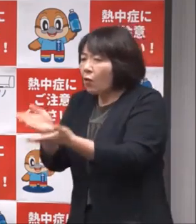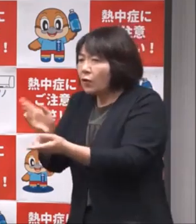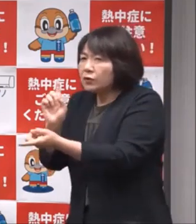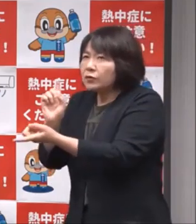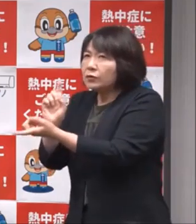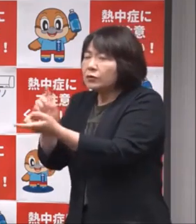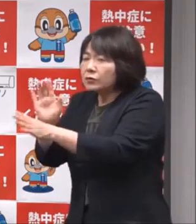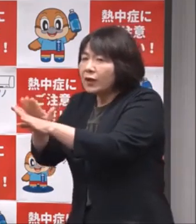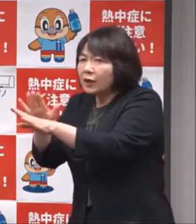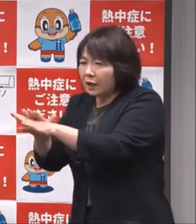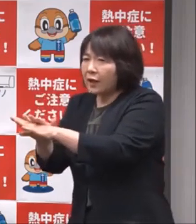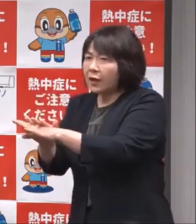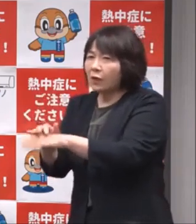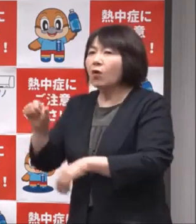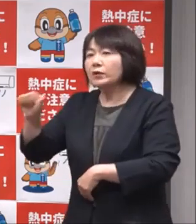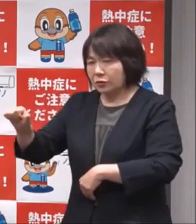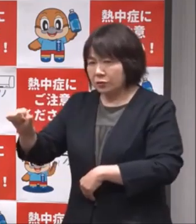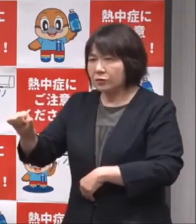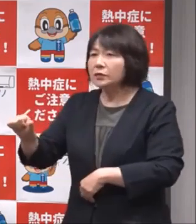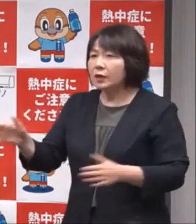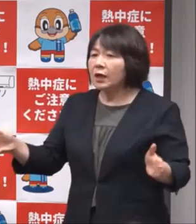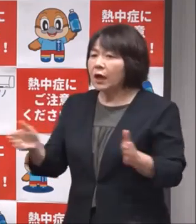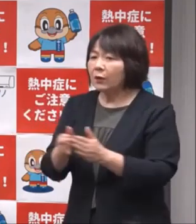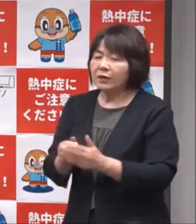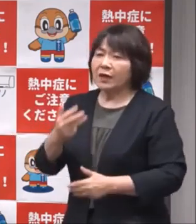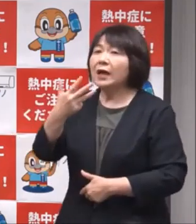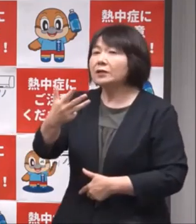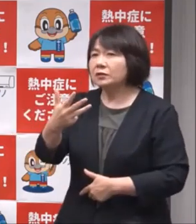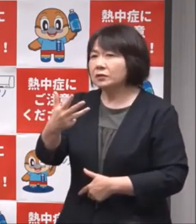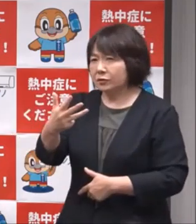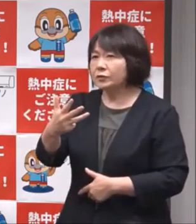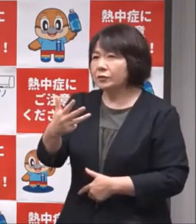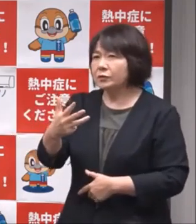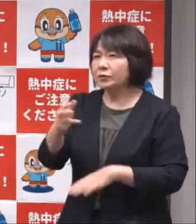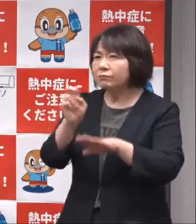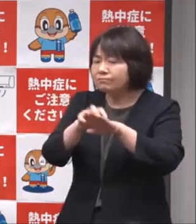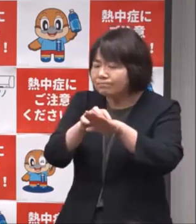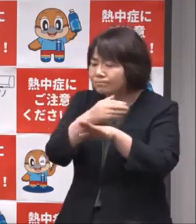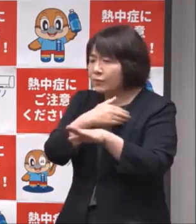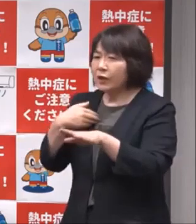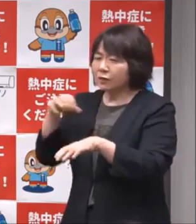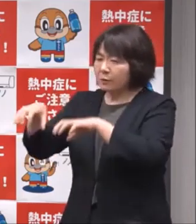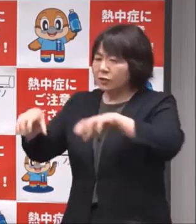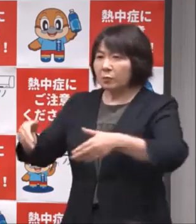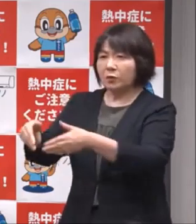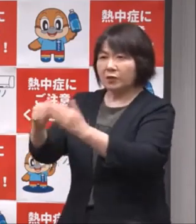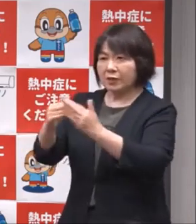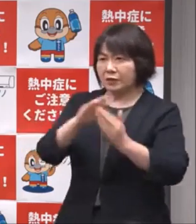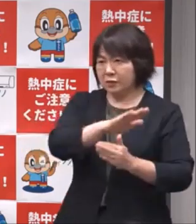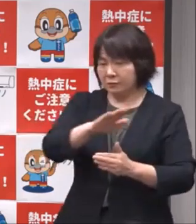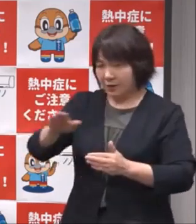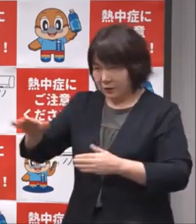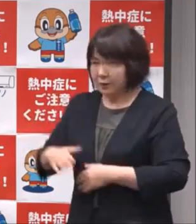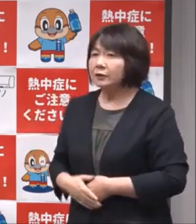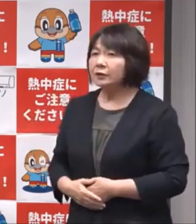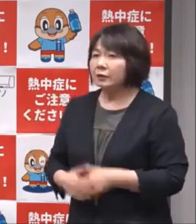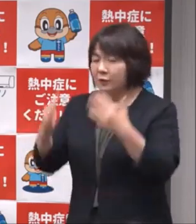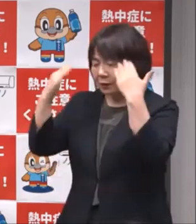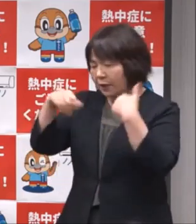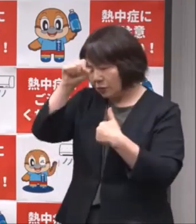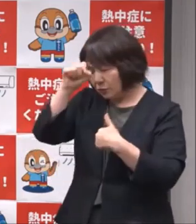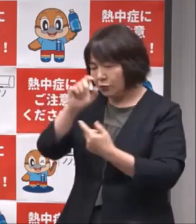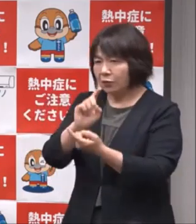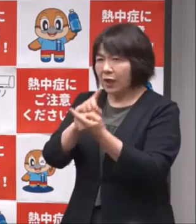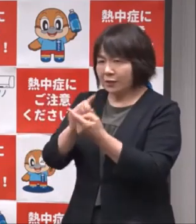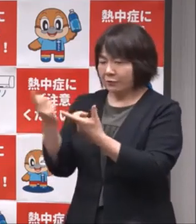つの医療従事者が対応できる、そういったポイントも設置をいたします。しっかりと熱中症対策は取